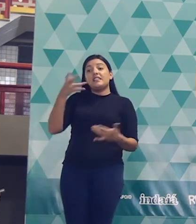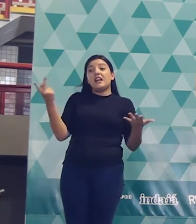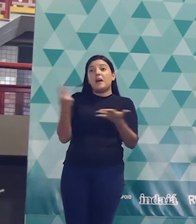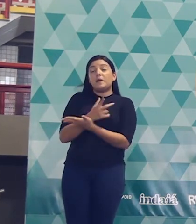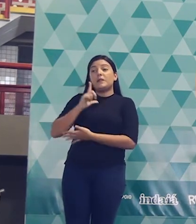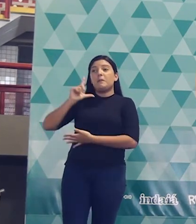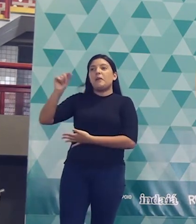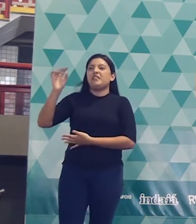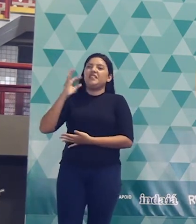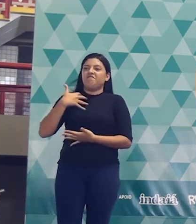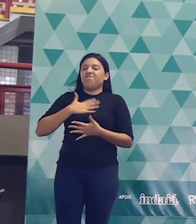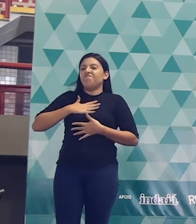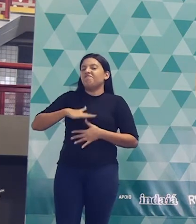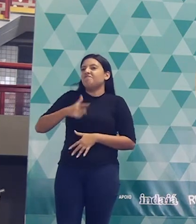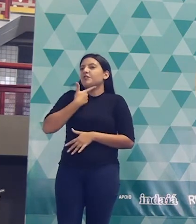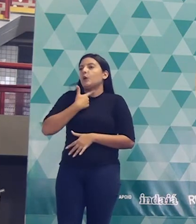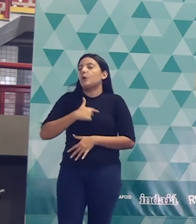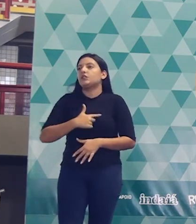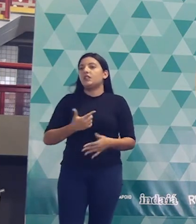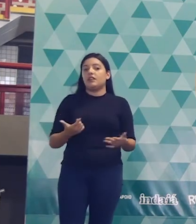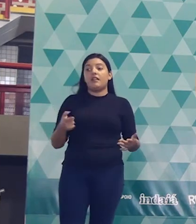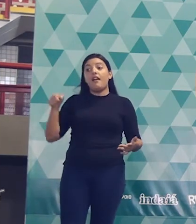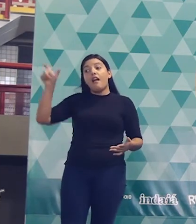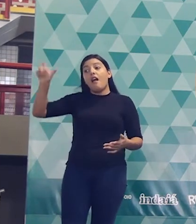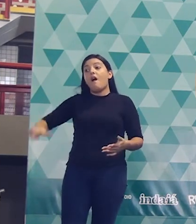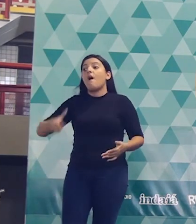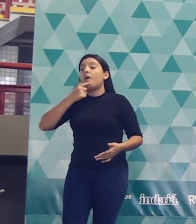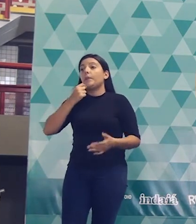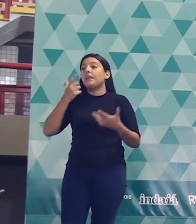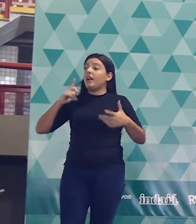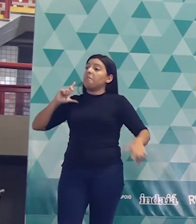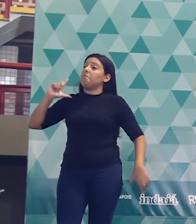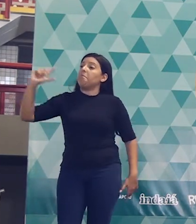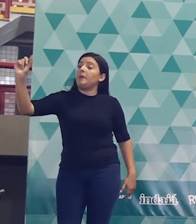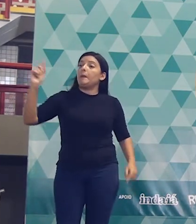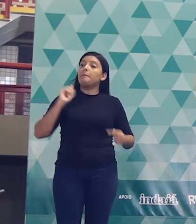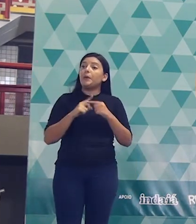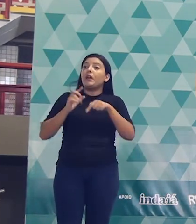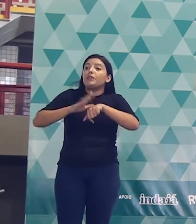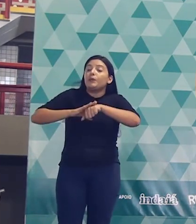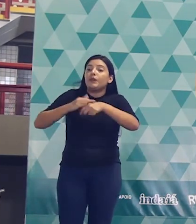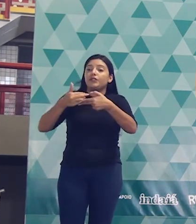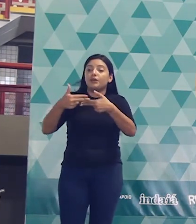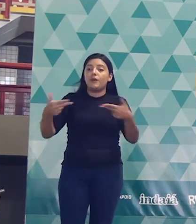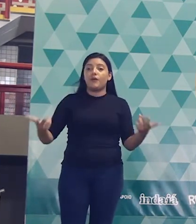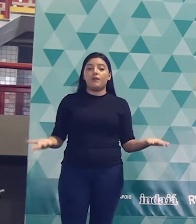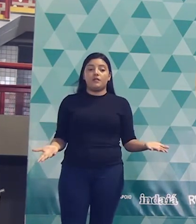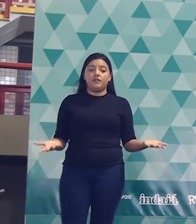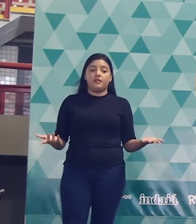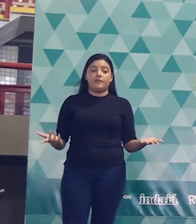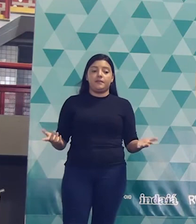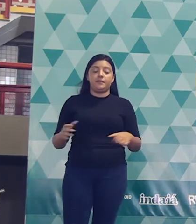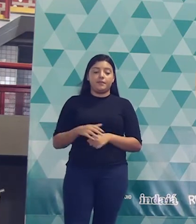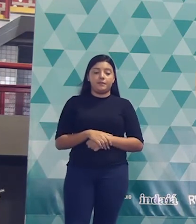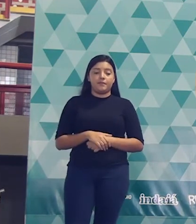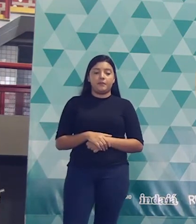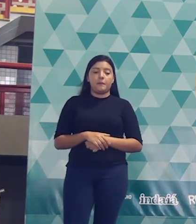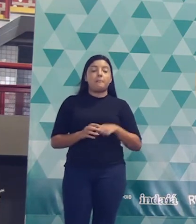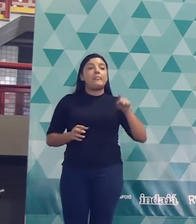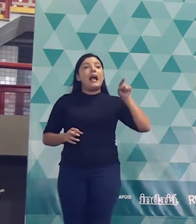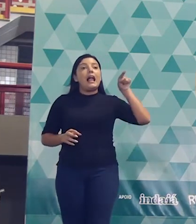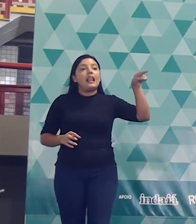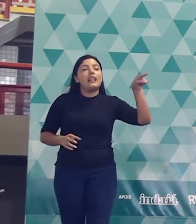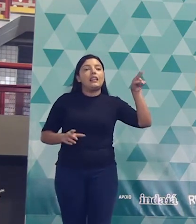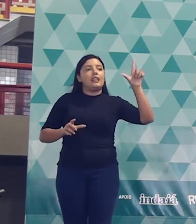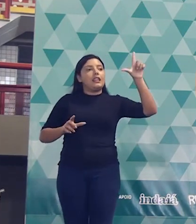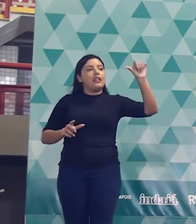não está legal. Por isso que ele quer ir embora. Observe, eu grifei algumas palavrinhas aí. O lá e o aqui. O lá e o